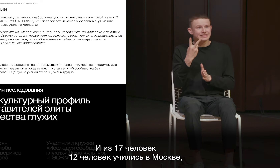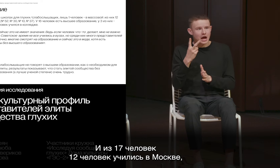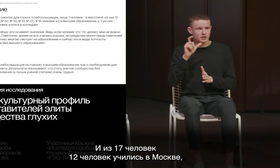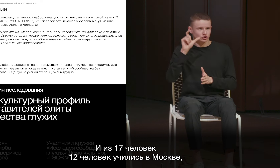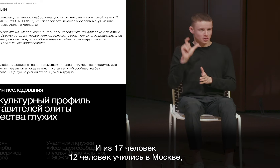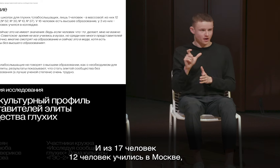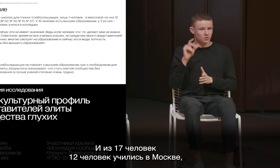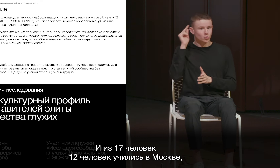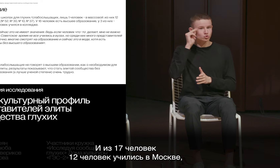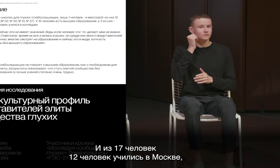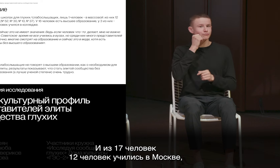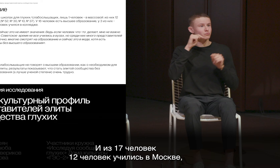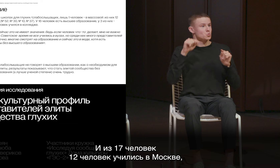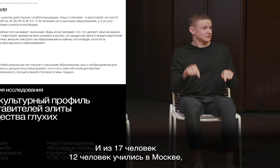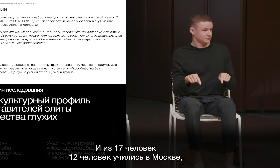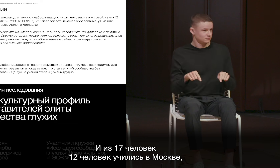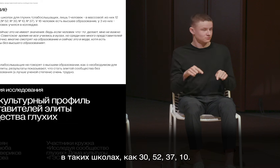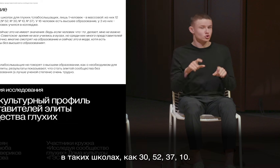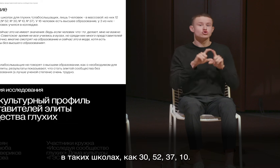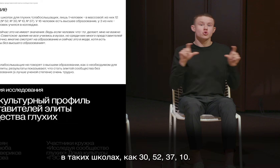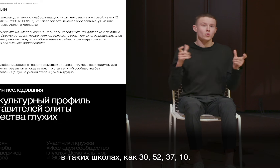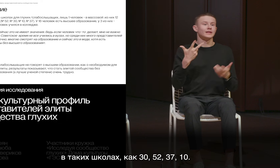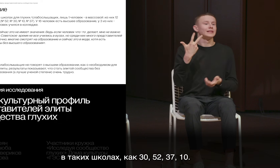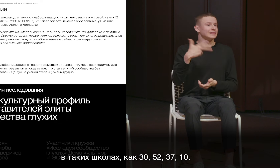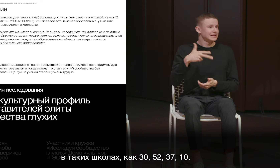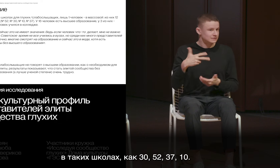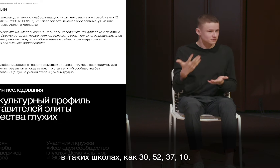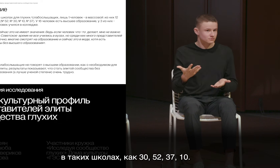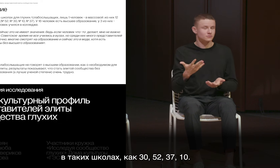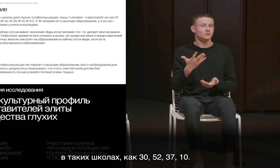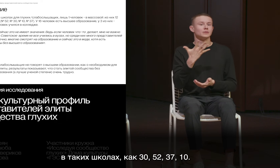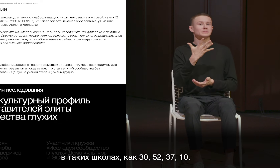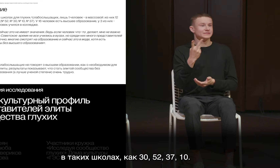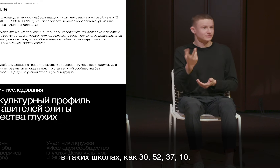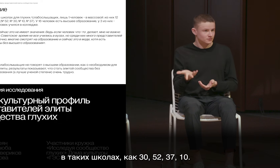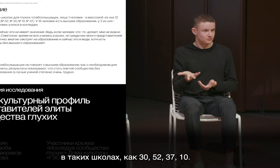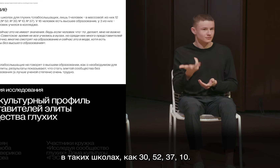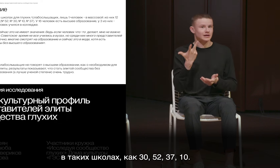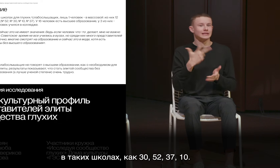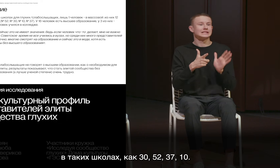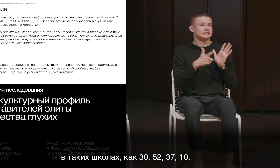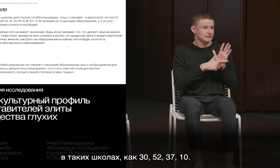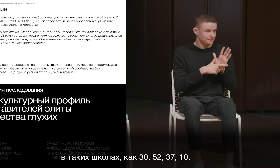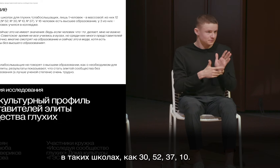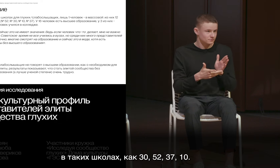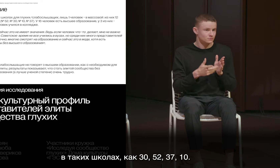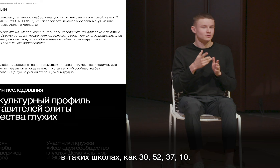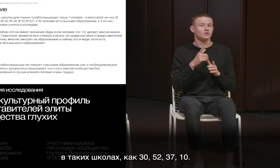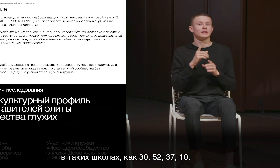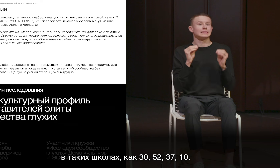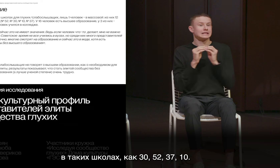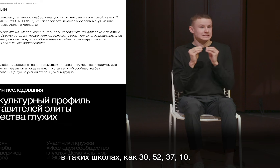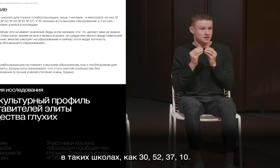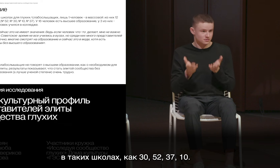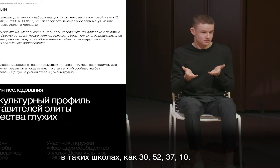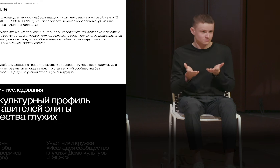человек 12 человек учились в Москве, в 30-й школе, 52-й школе, 37-й школе,